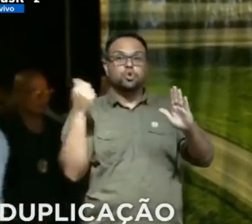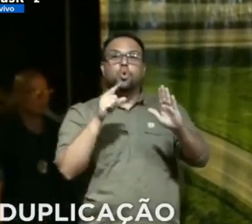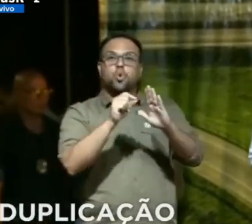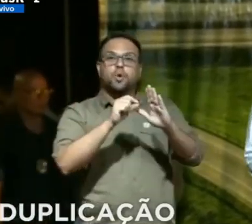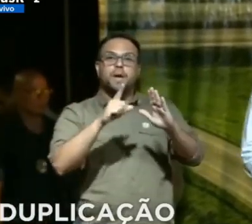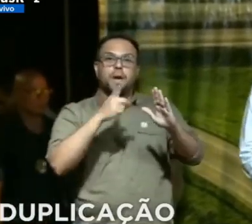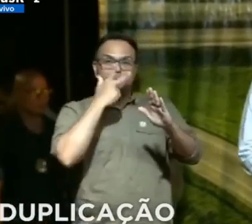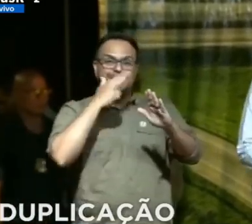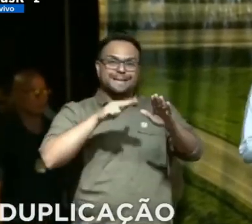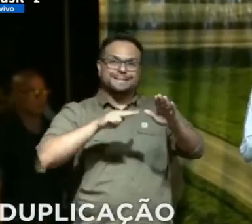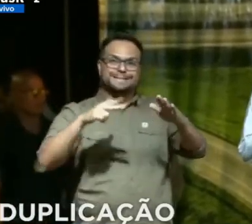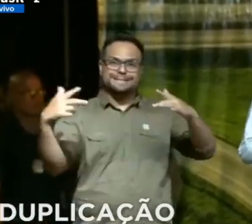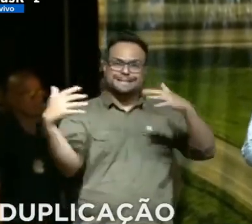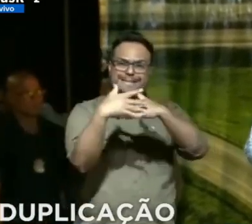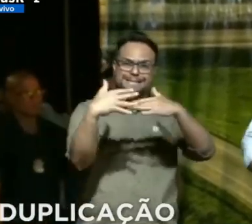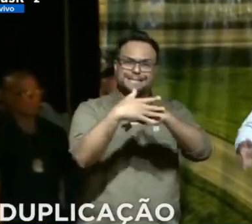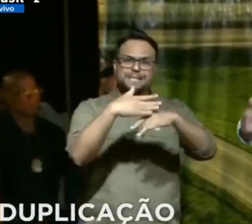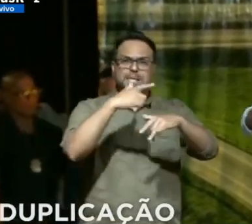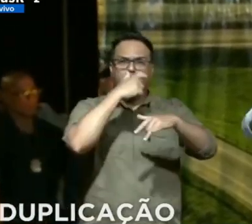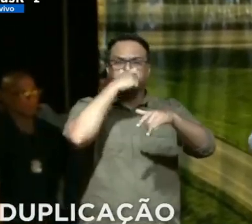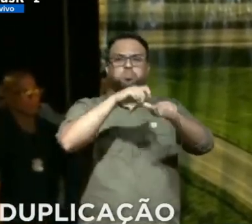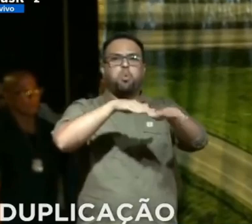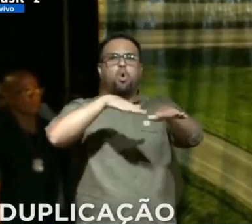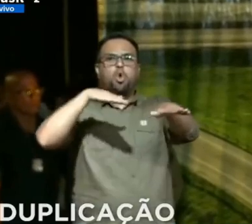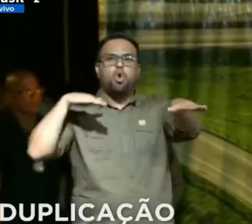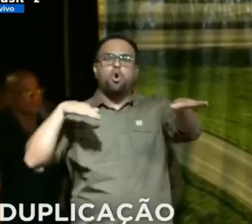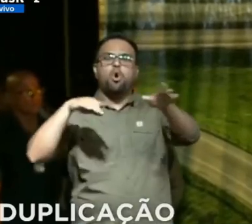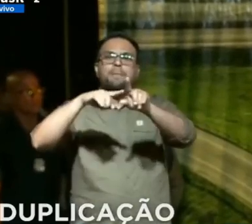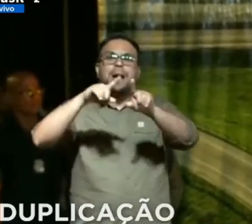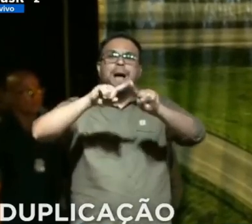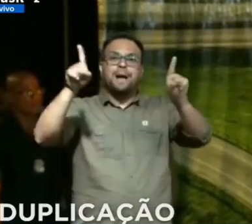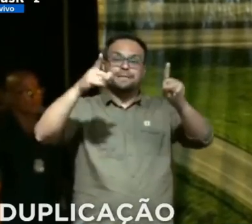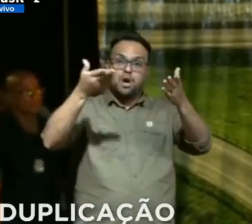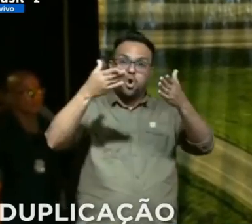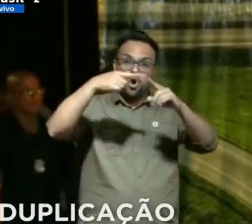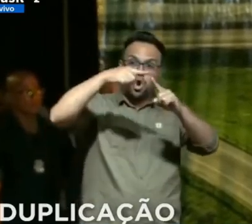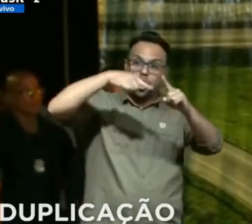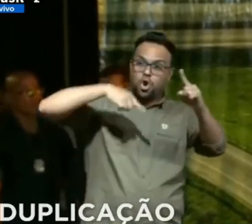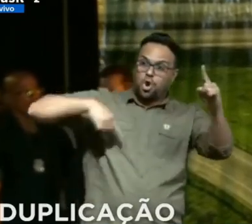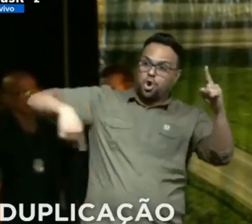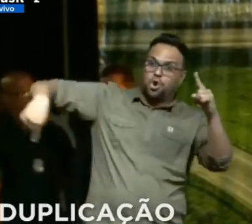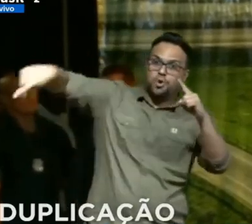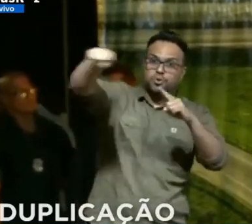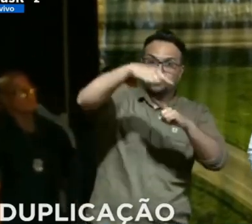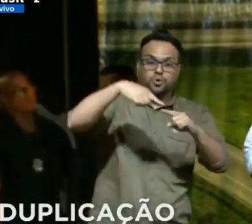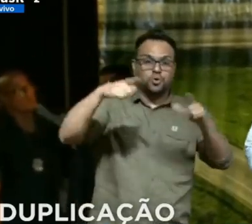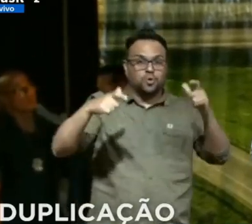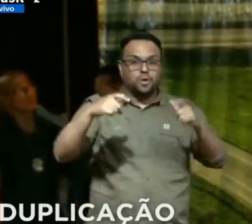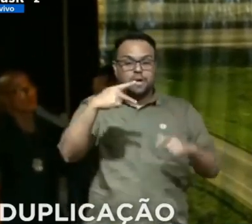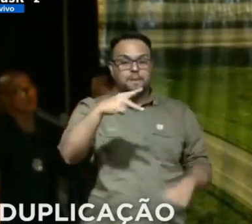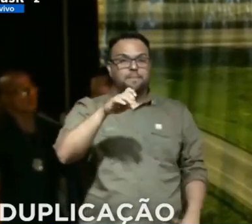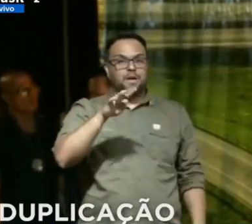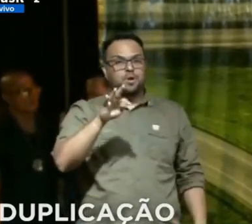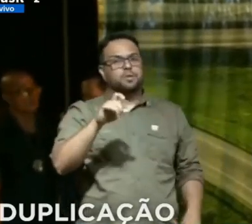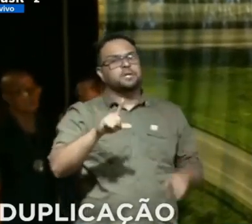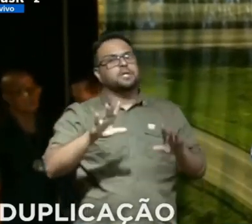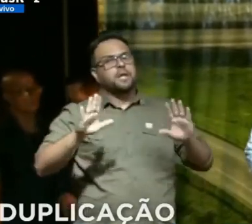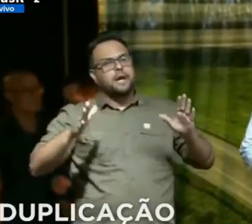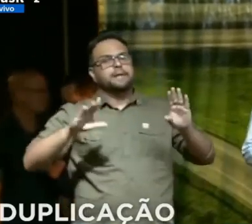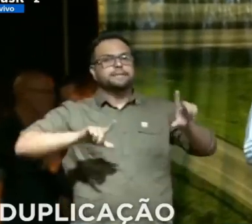da cidade de Pelotas e colocamos, então, no contorno de Pelotas, uma obra tão aguardada. Nós estamos trabalhando no governo não